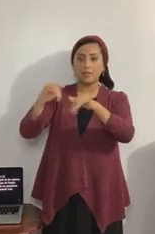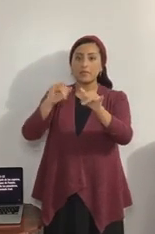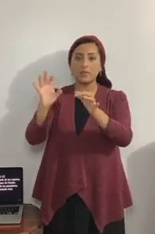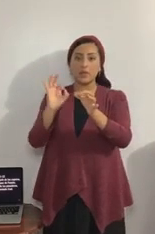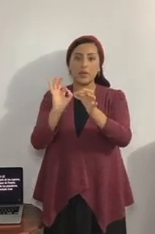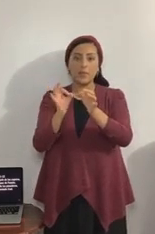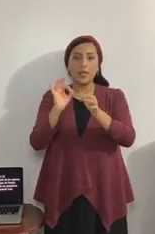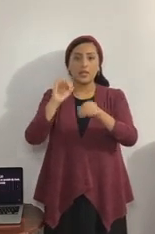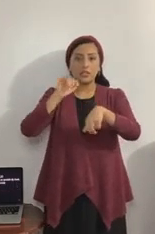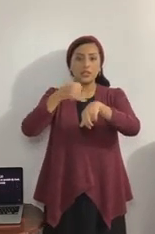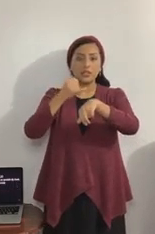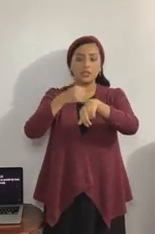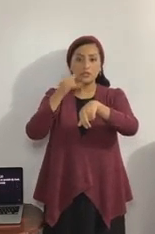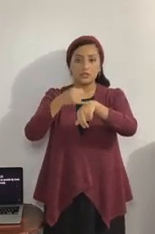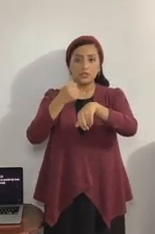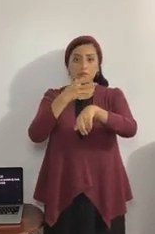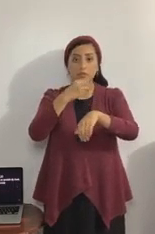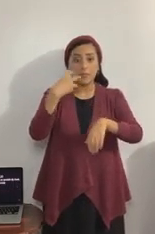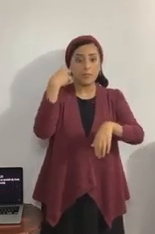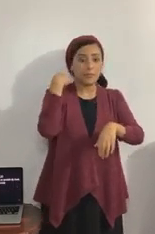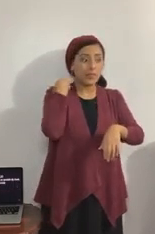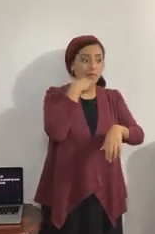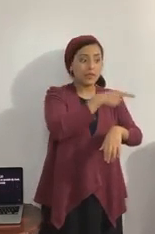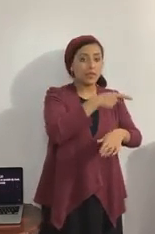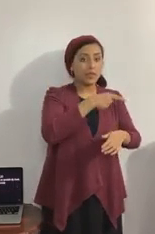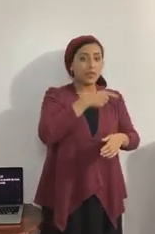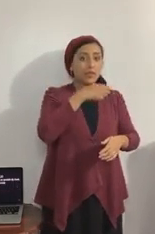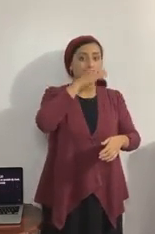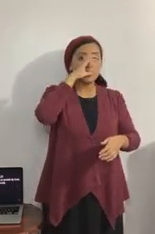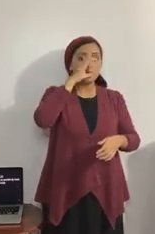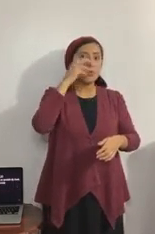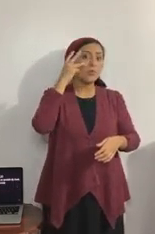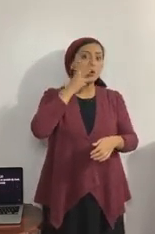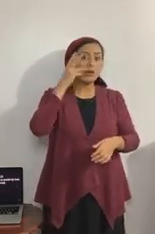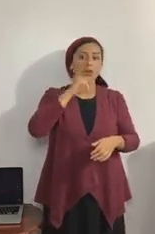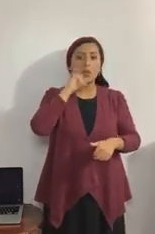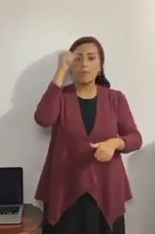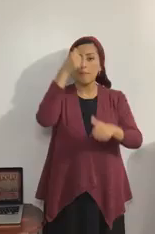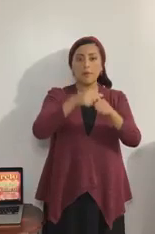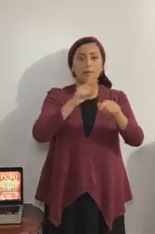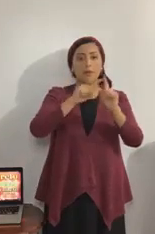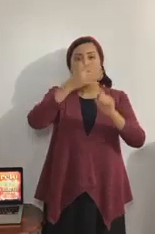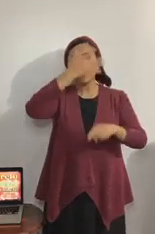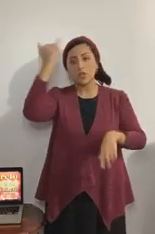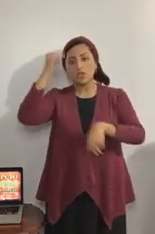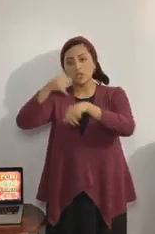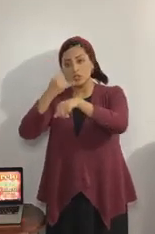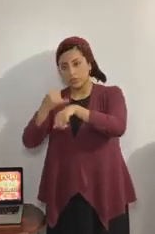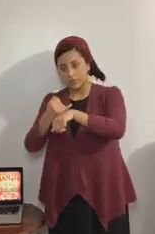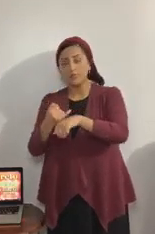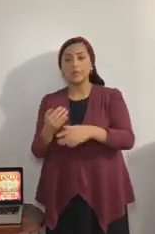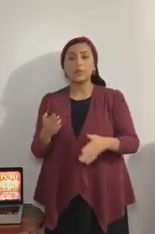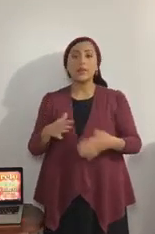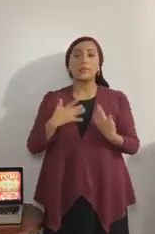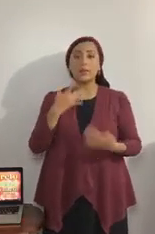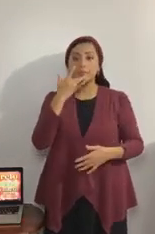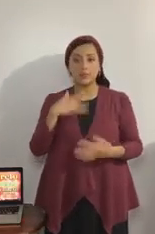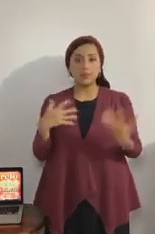Yosef. Y el jefe de los coperos no se acordó de Yosef, sino que le olvidó. Entonces este cumpleaños está relacionado con un